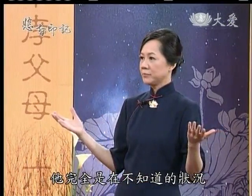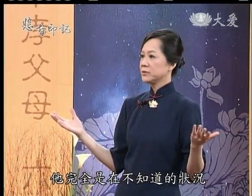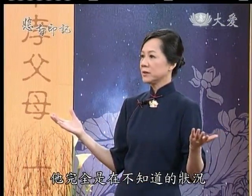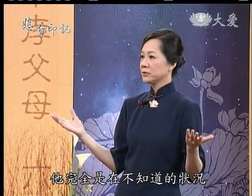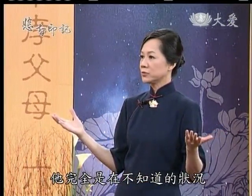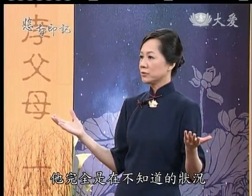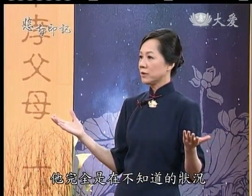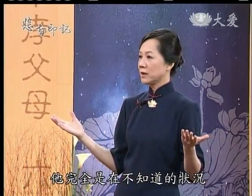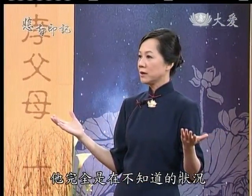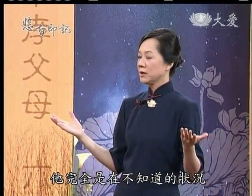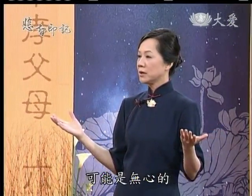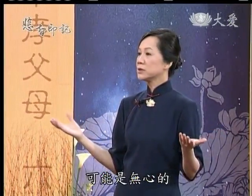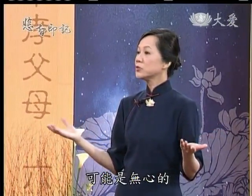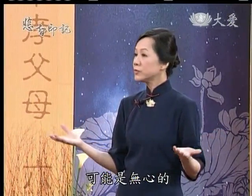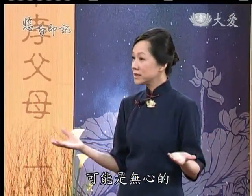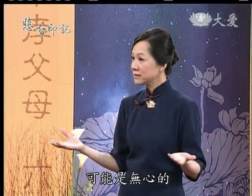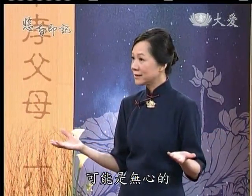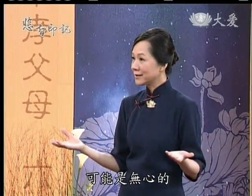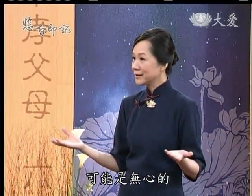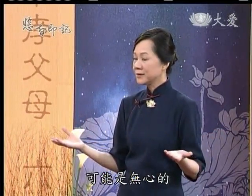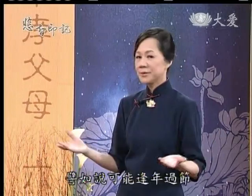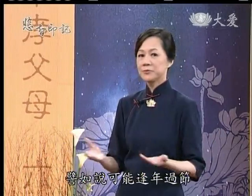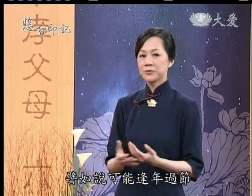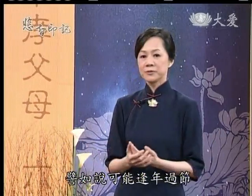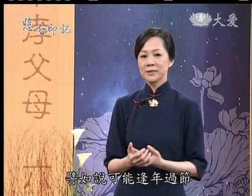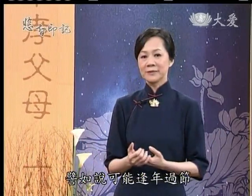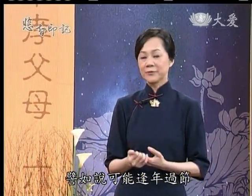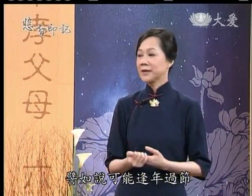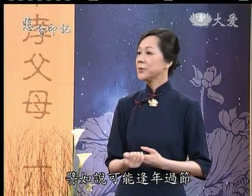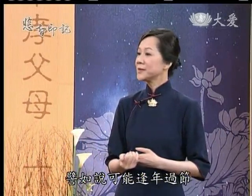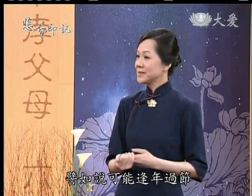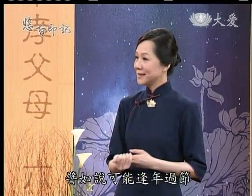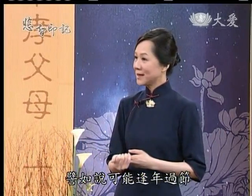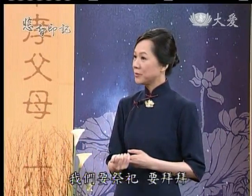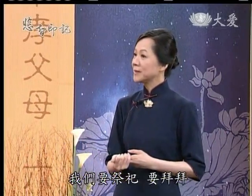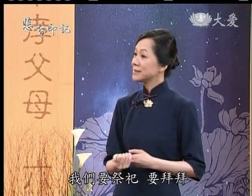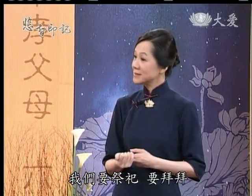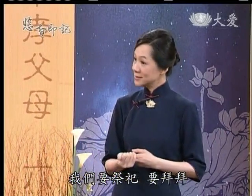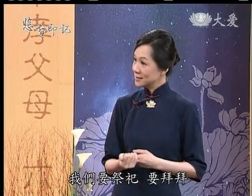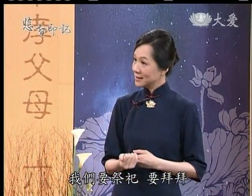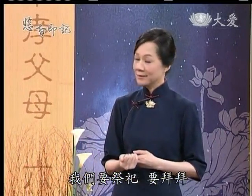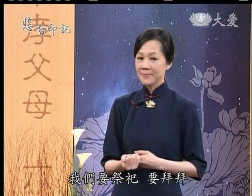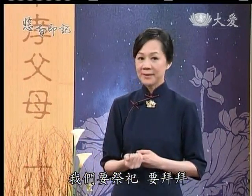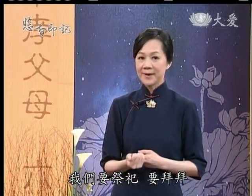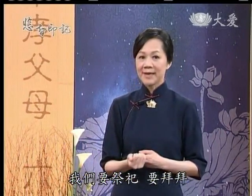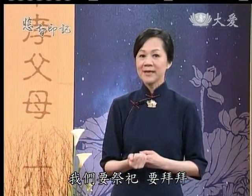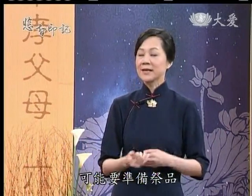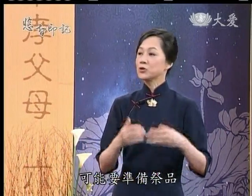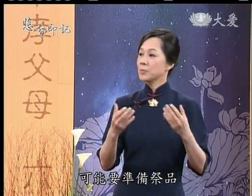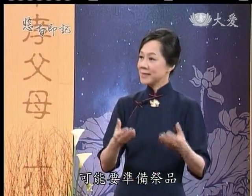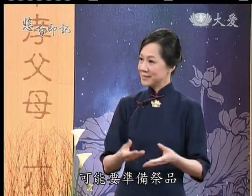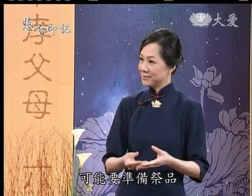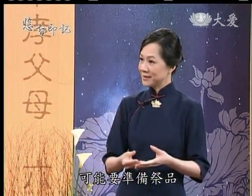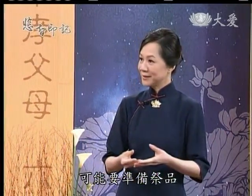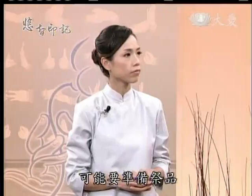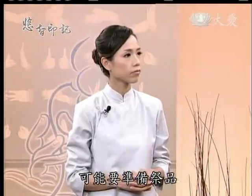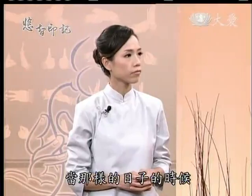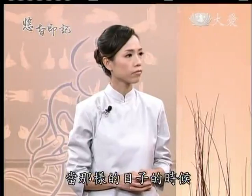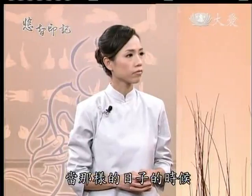不知道的状况，可能是无心的。譬如说，可能逢年过节啦，我们要祭祀啦，要拜拜，可能要准备祭品。当那样